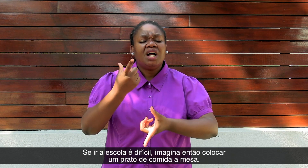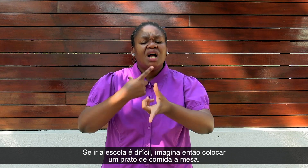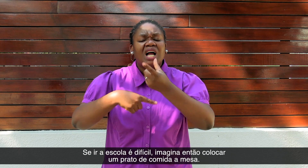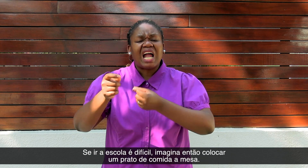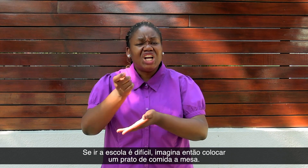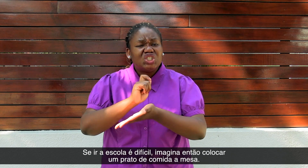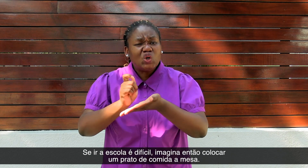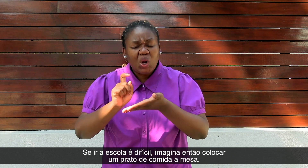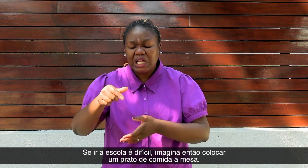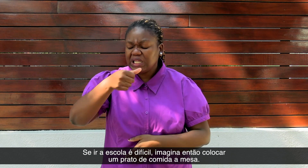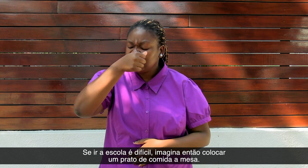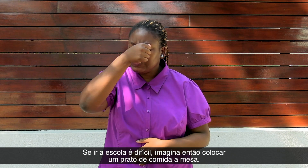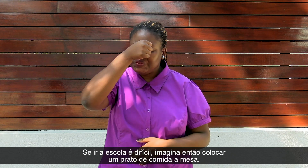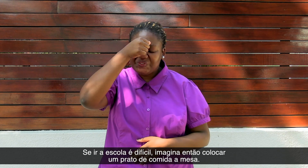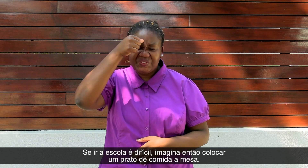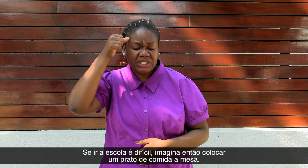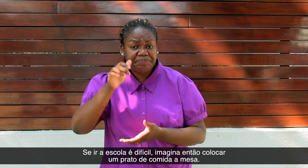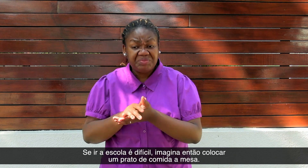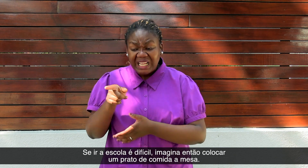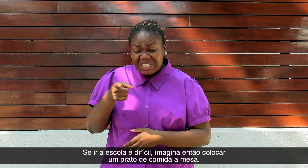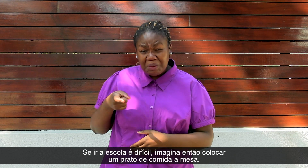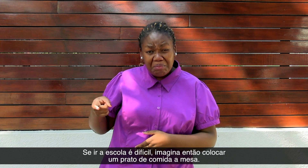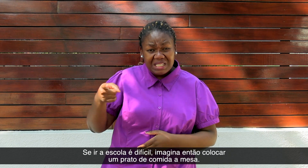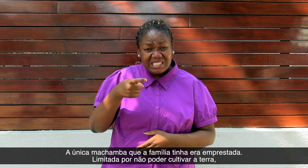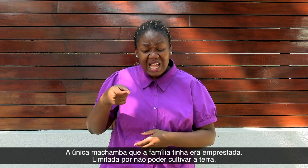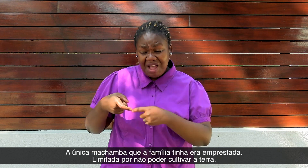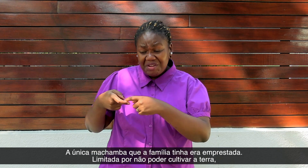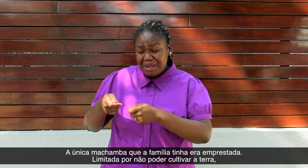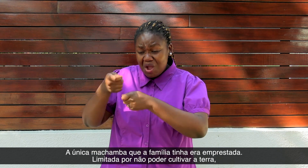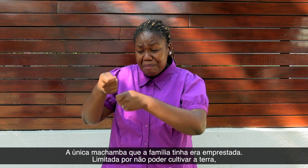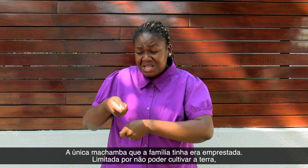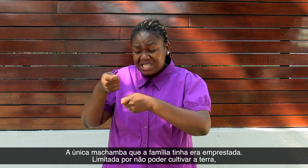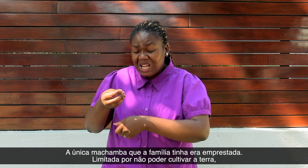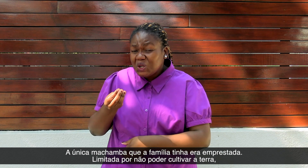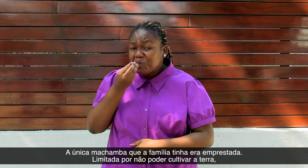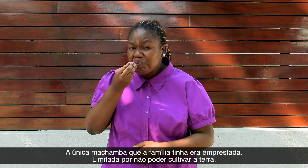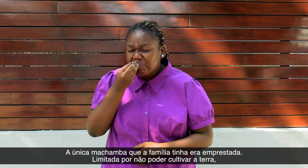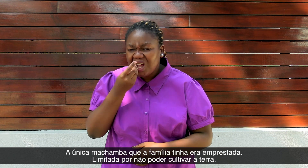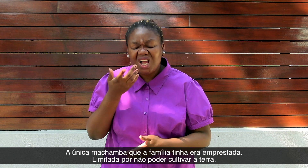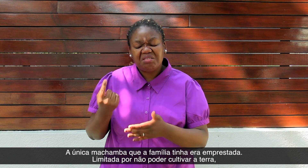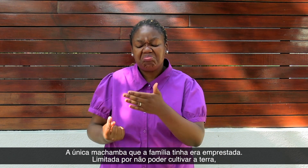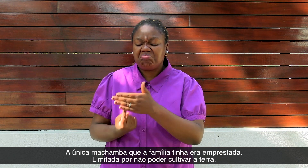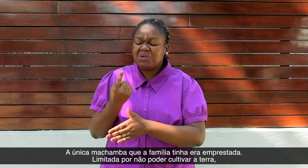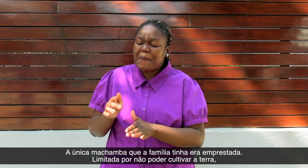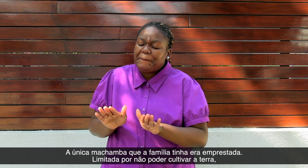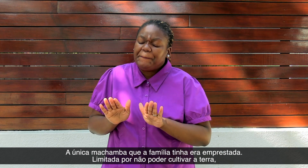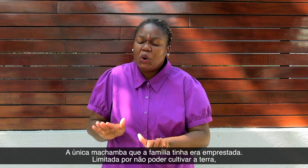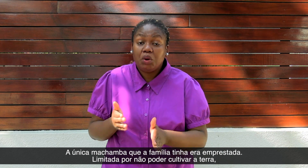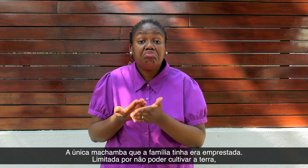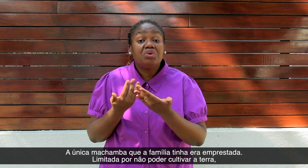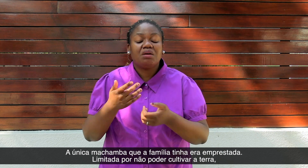Se ir à escola é difícil, imagina então colocar um prato de comida à mesa. A única machamba que a família tinha era